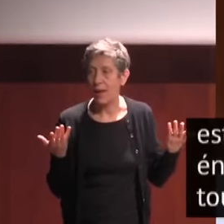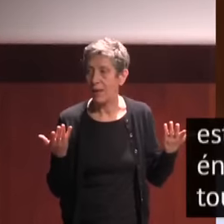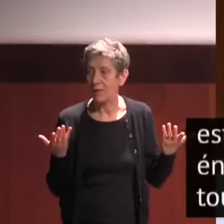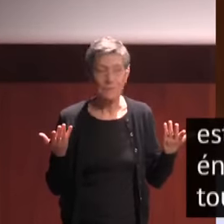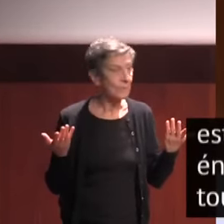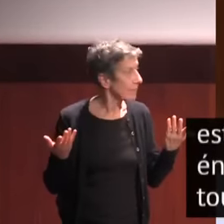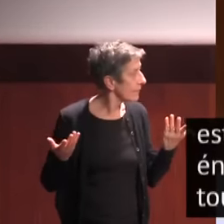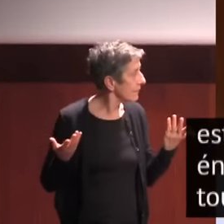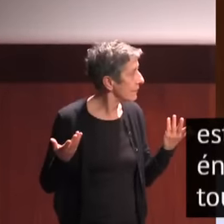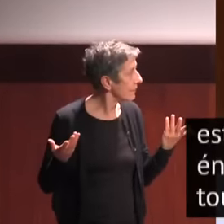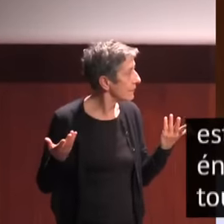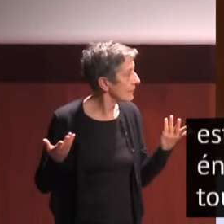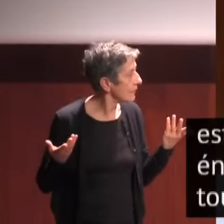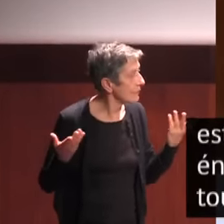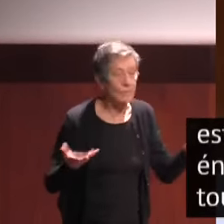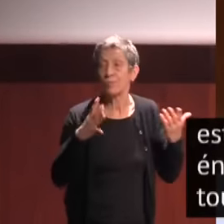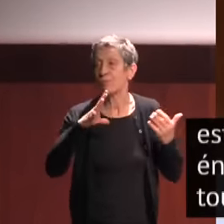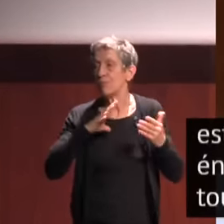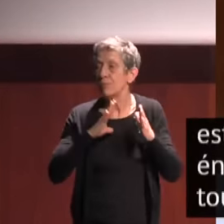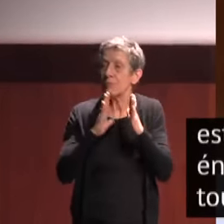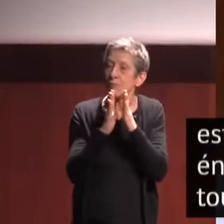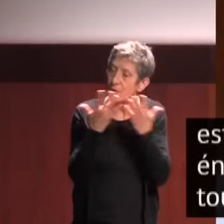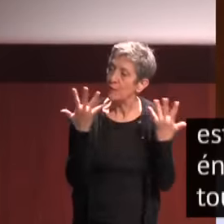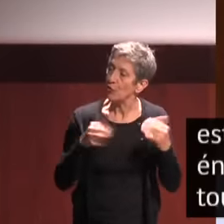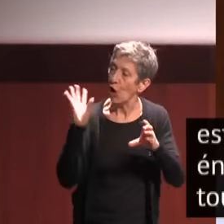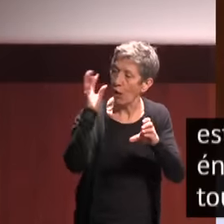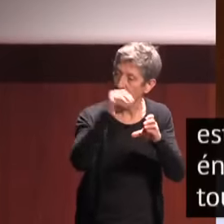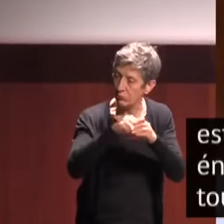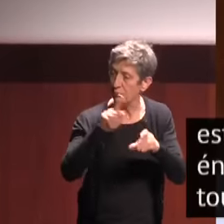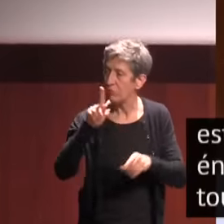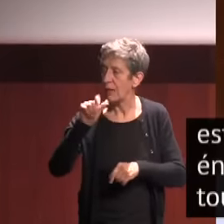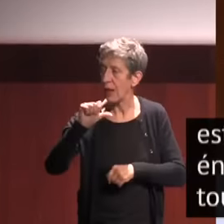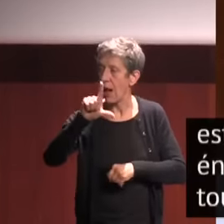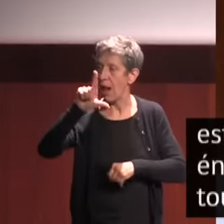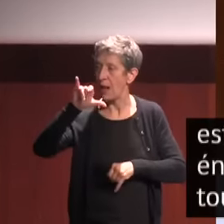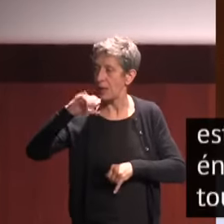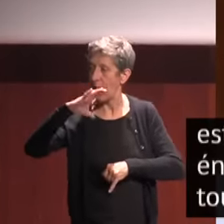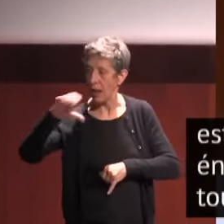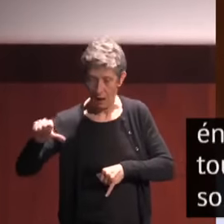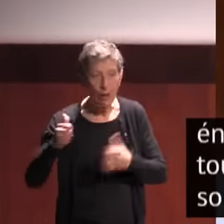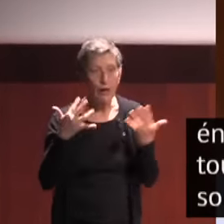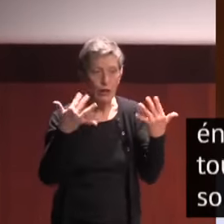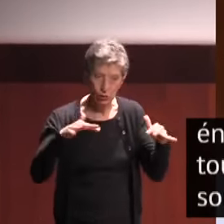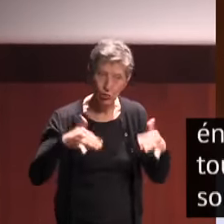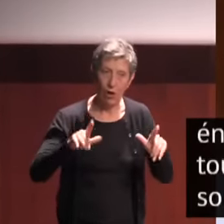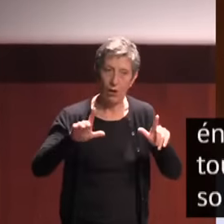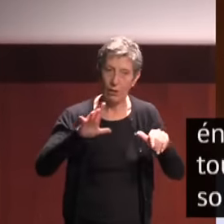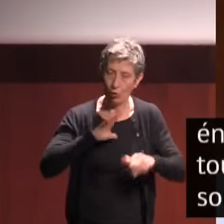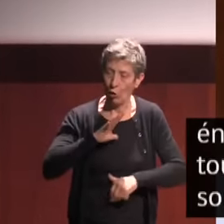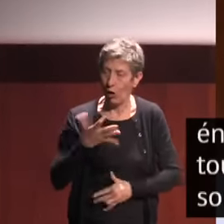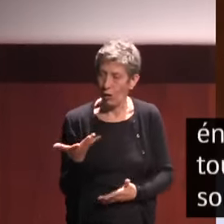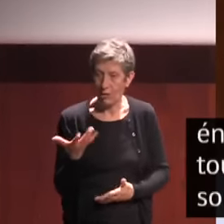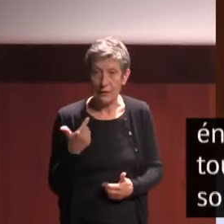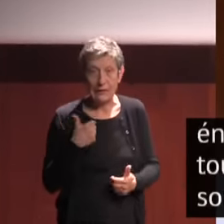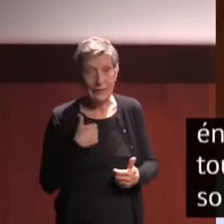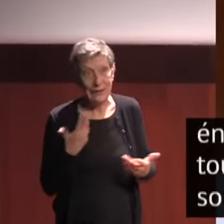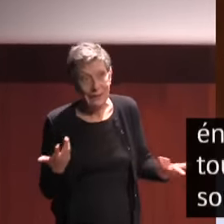sur... Enfin, beaucoup. Certains de nos ouvrages sont sur Gallica, déjà. J'essaie aujourd'hui de créer au